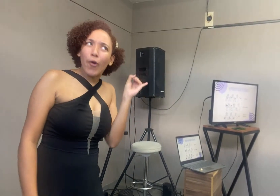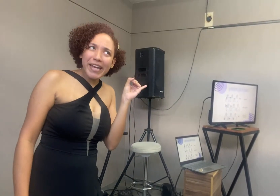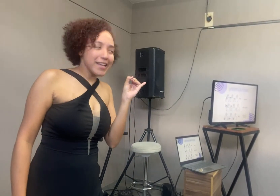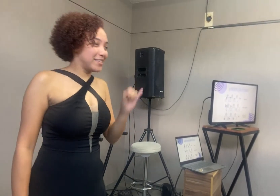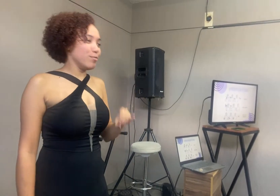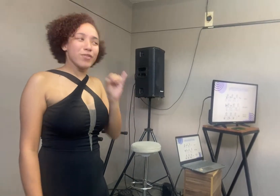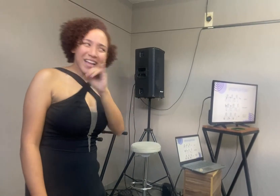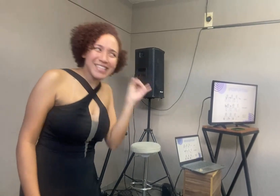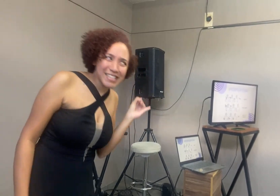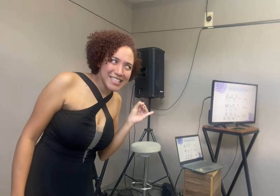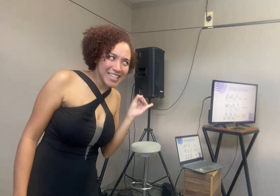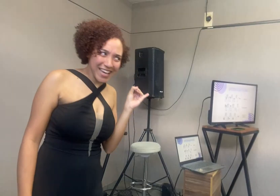Oi? O que você quis dizer?